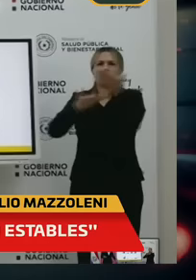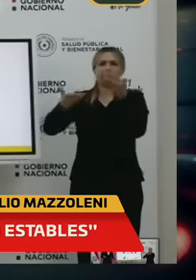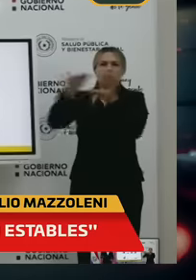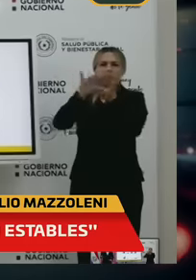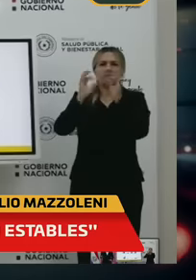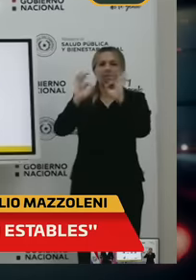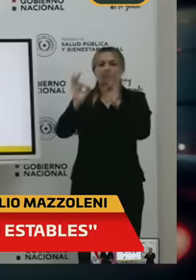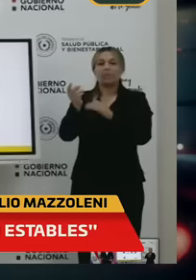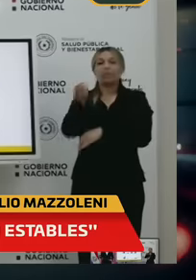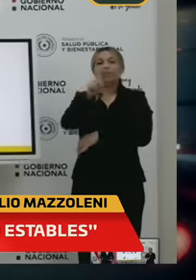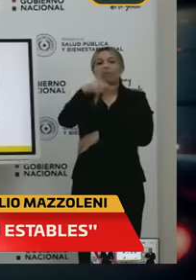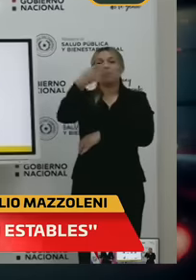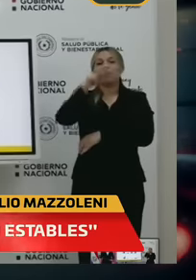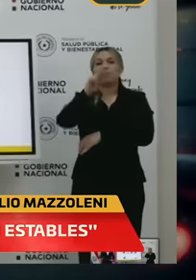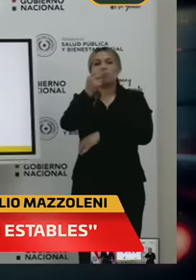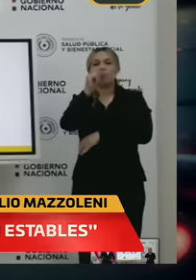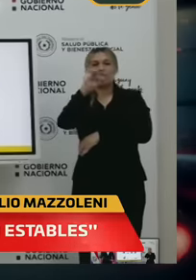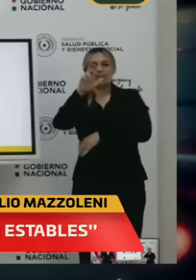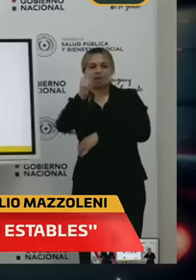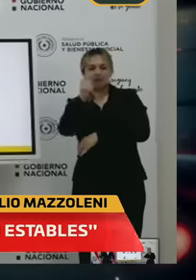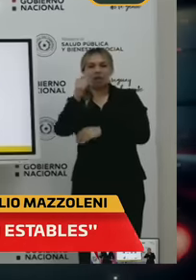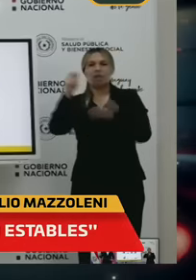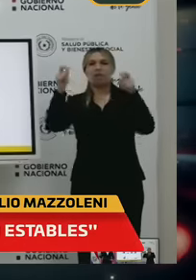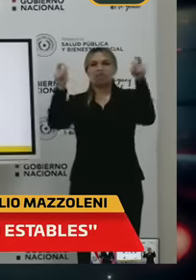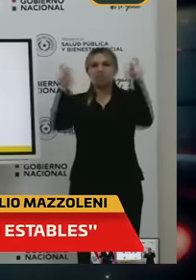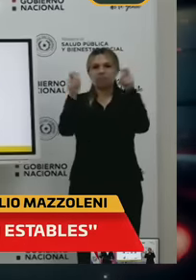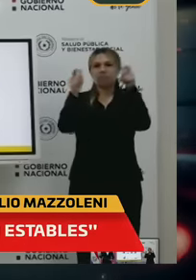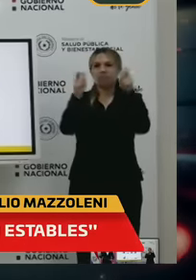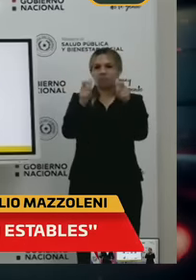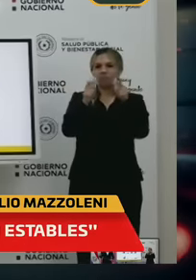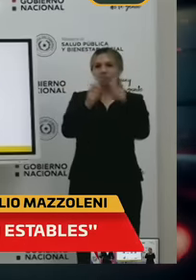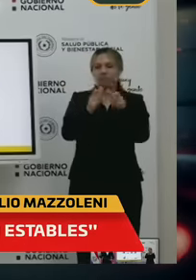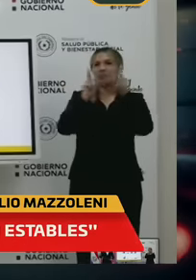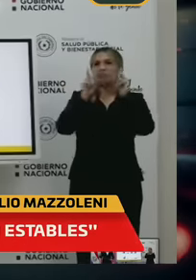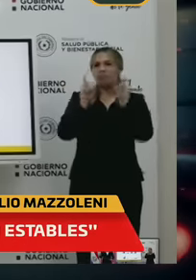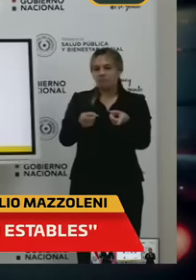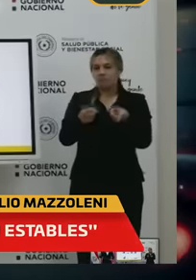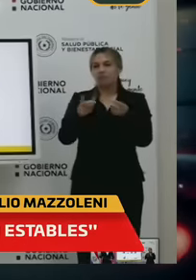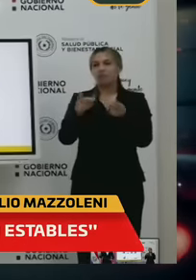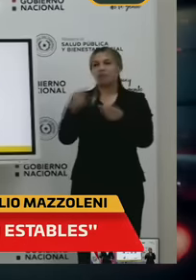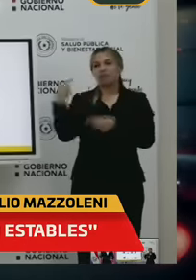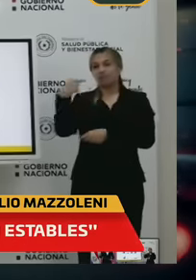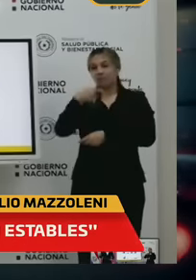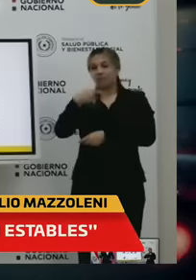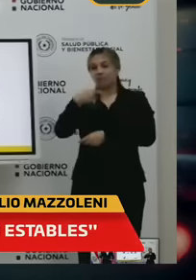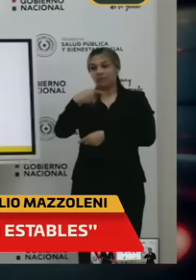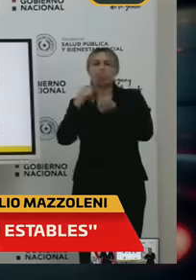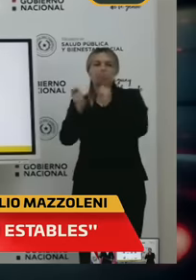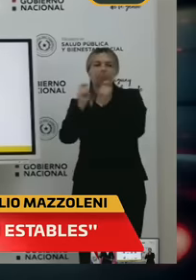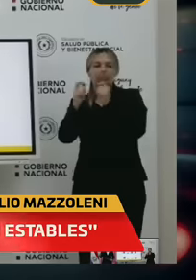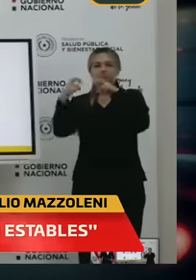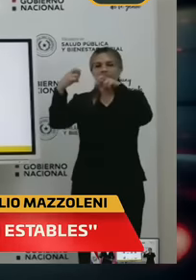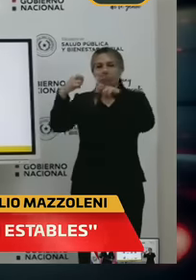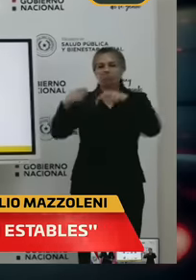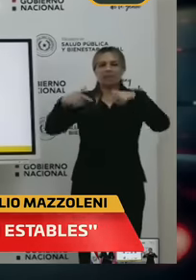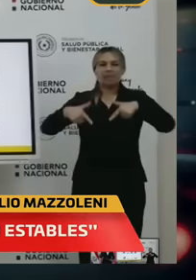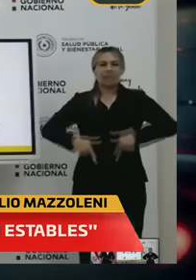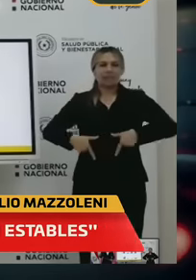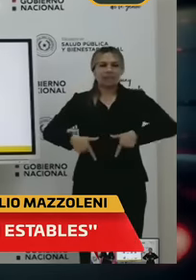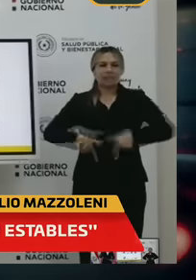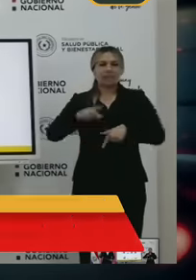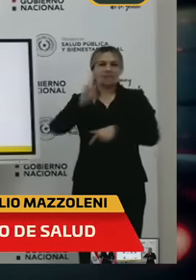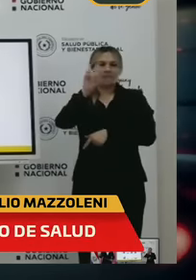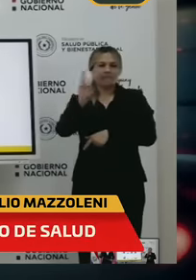tenemos un ascenso importante. He conversado en la semana con el intendente de Villarrica, con el